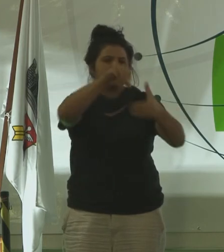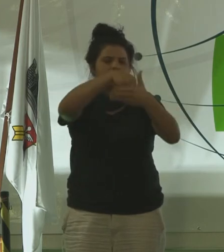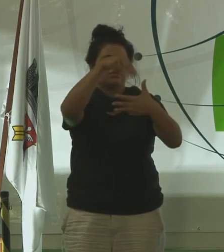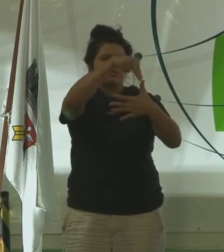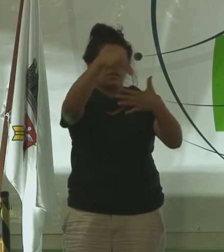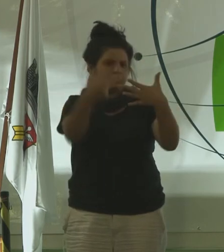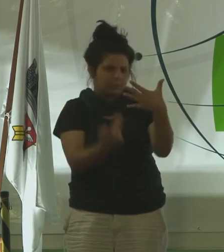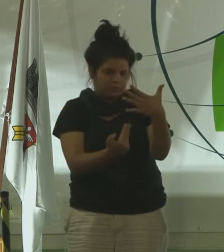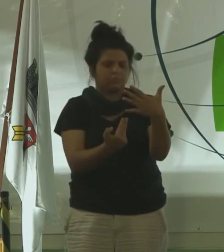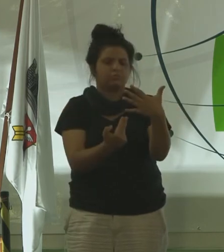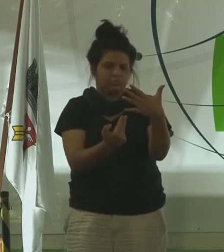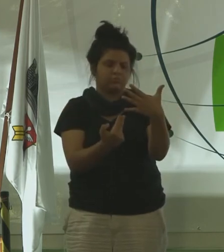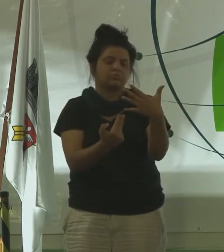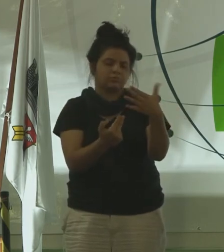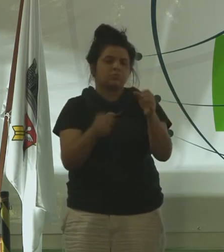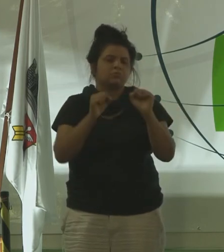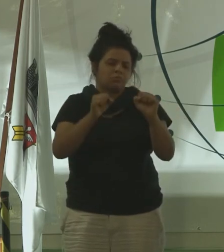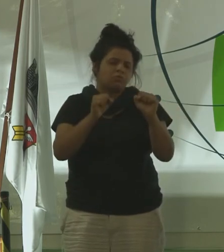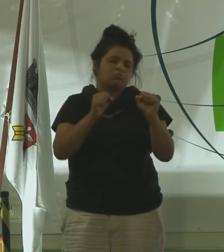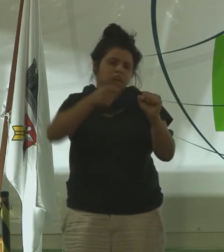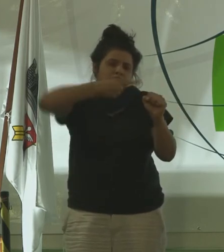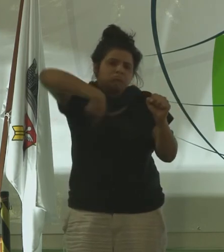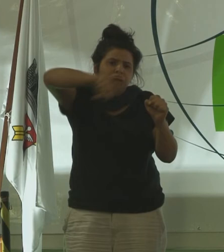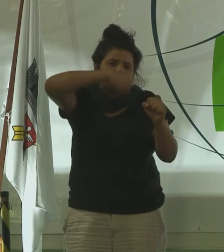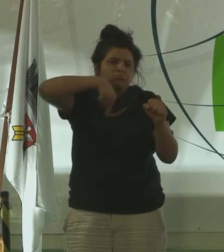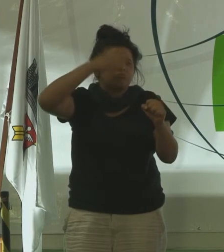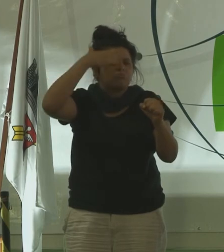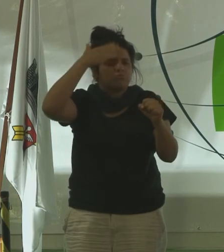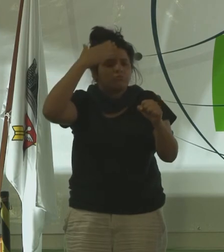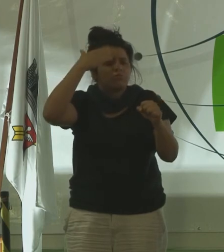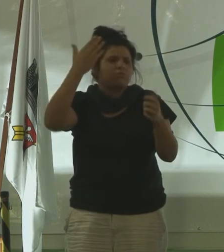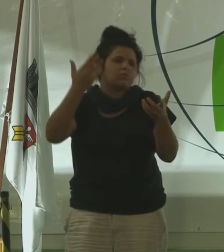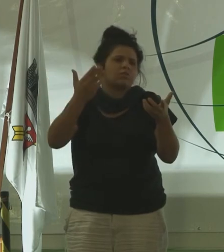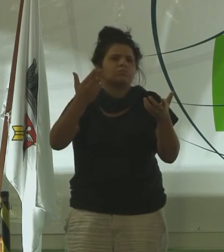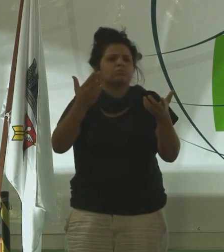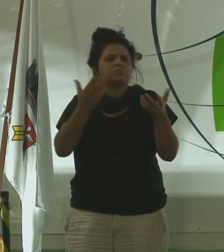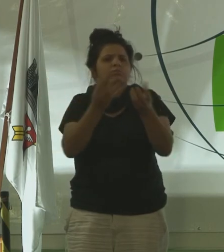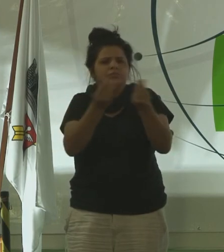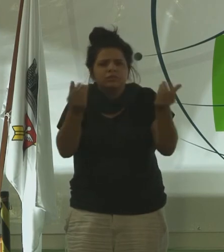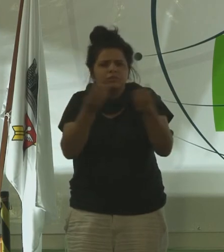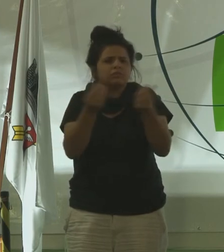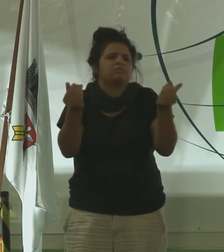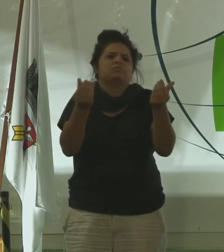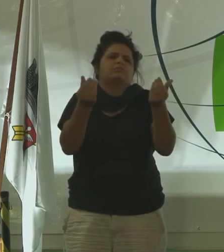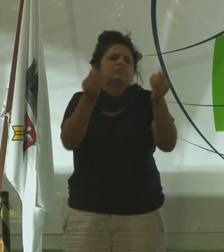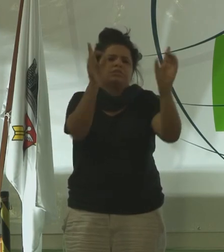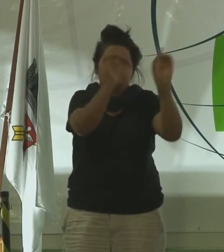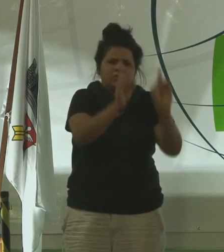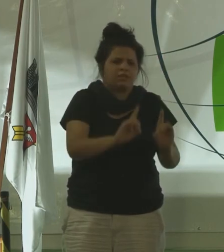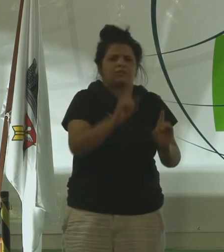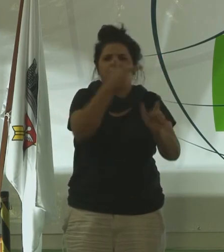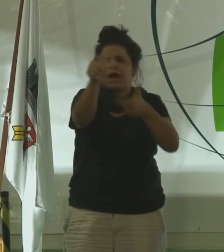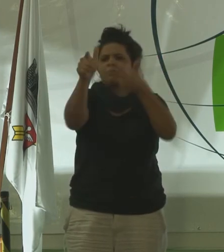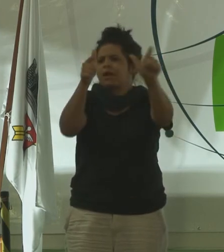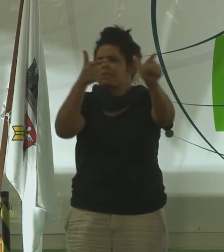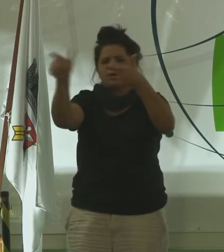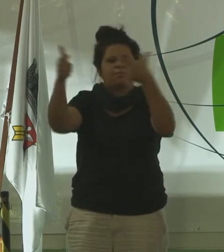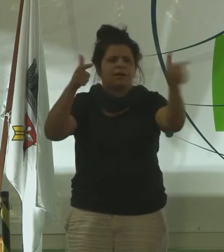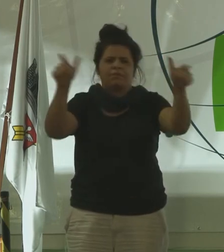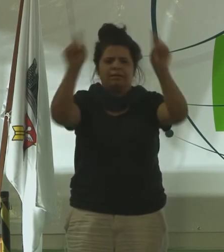transtorno global de desenvolvimento, e aí, né, englobando síndromes e outros transtornos